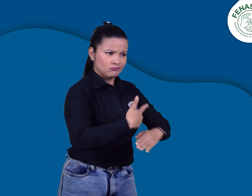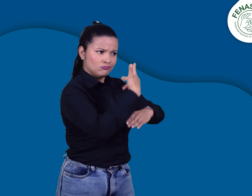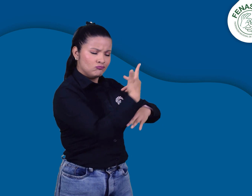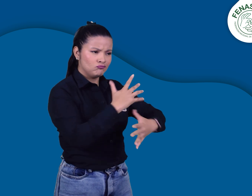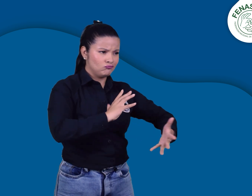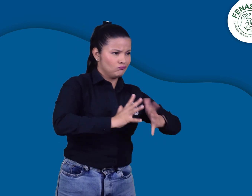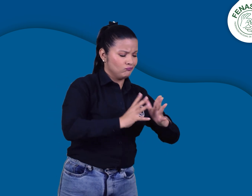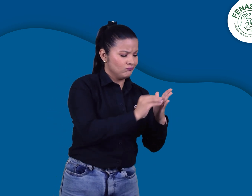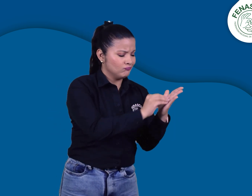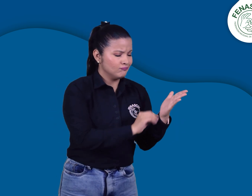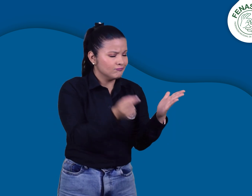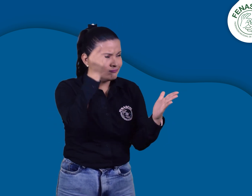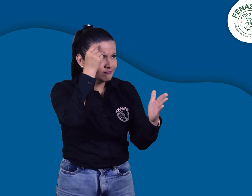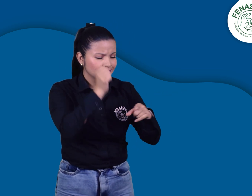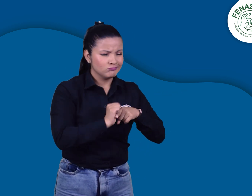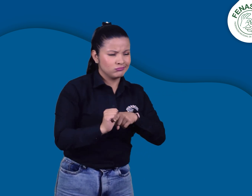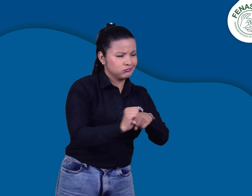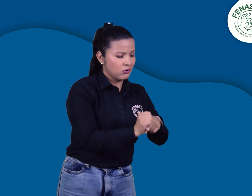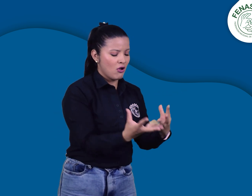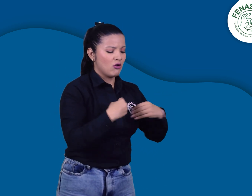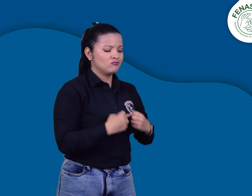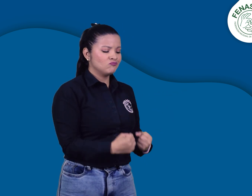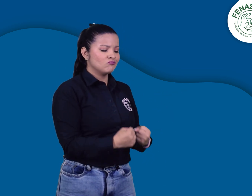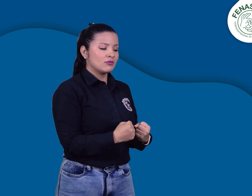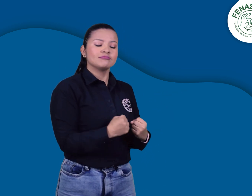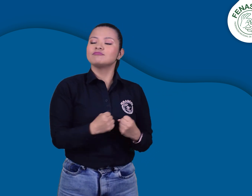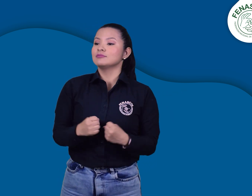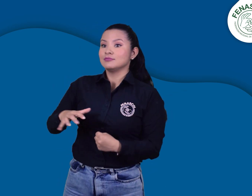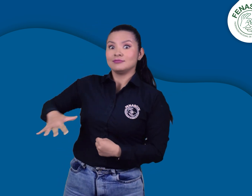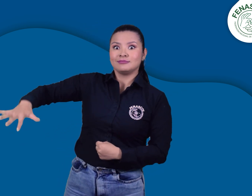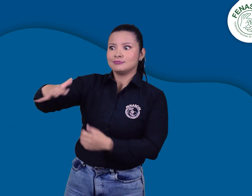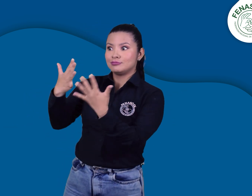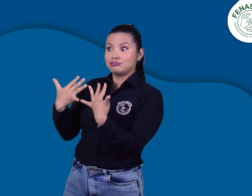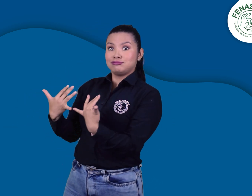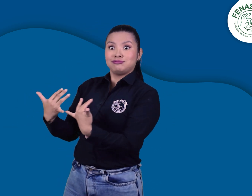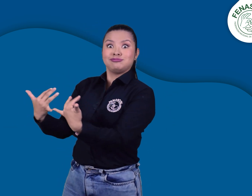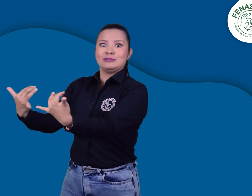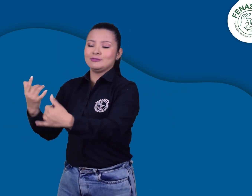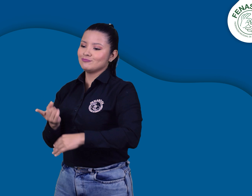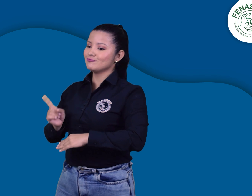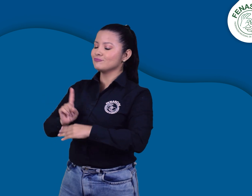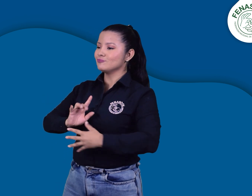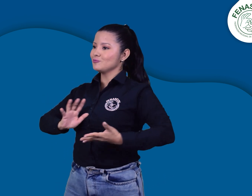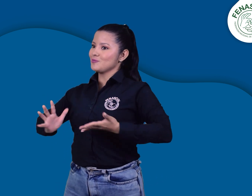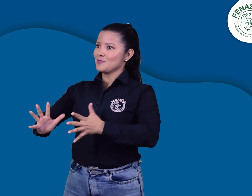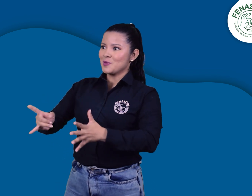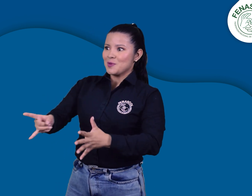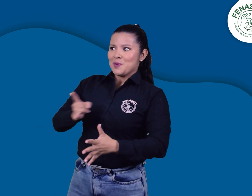antes requiere preparar un guión, ensayar con video, memorizar, practicar y al estar bien preparada, presentarte ante un público